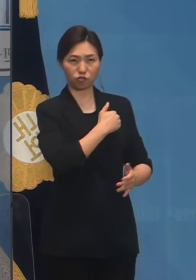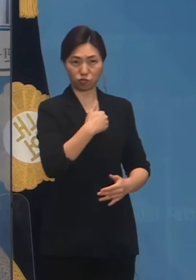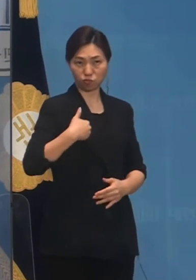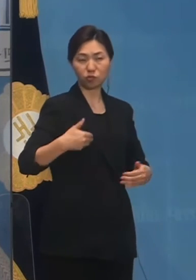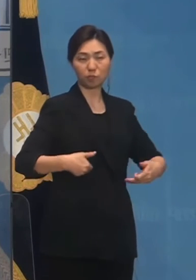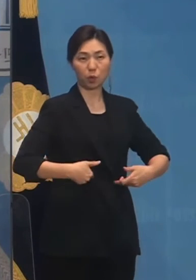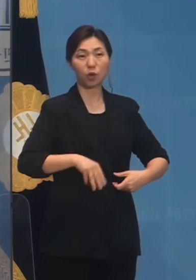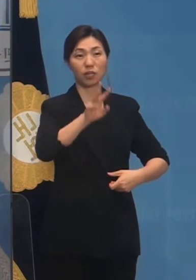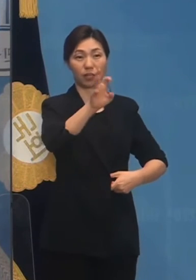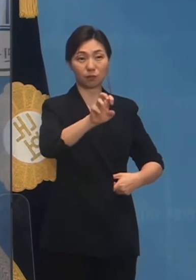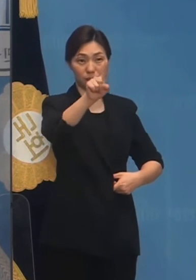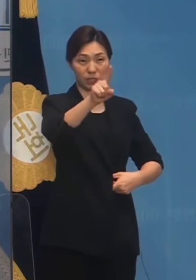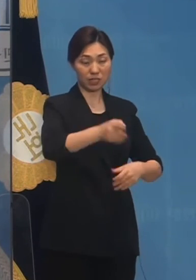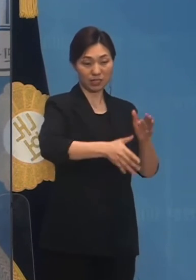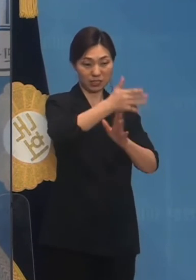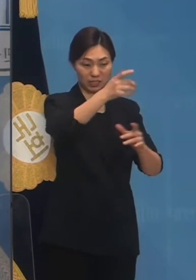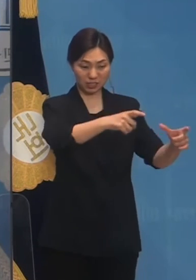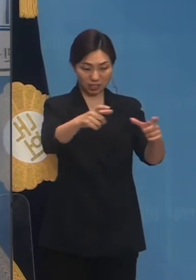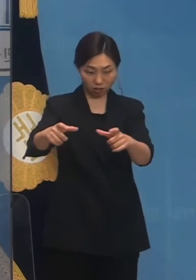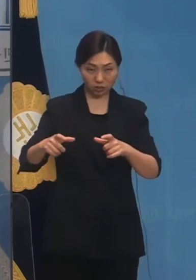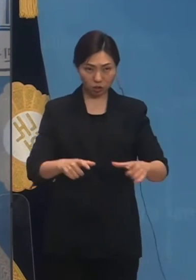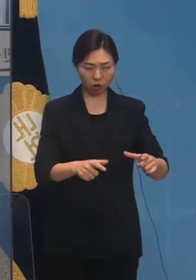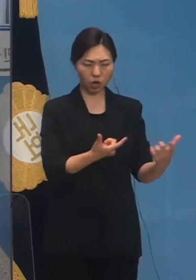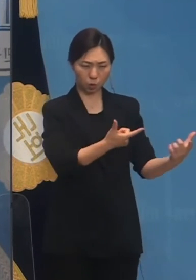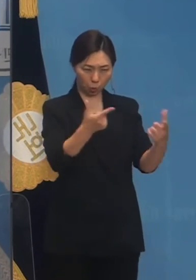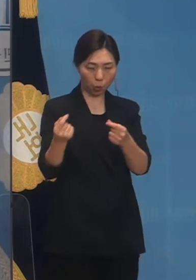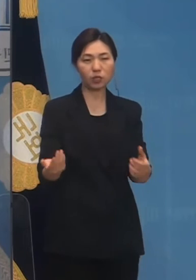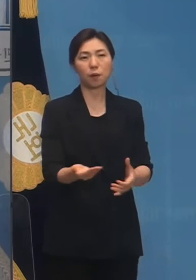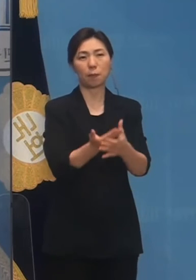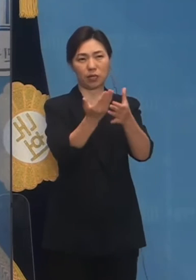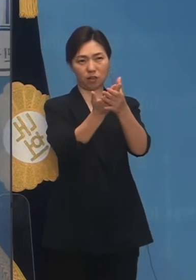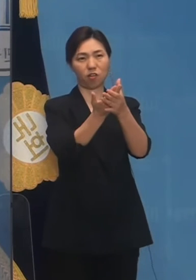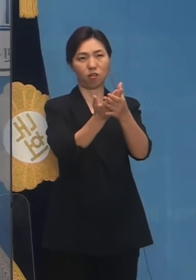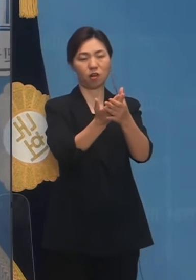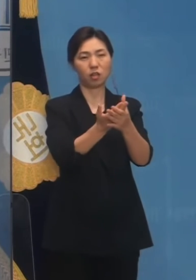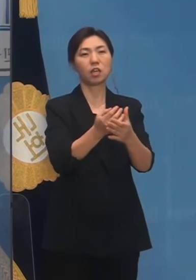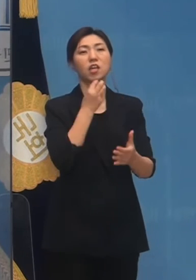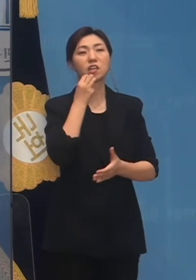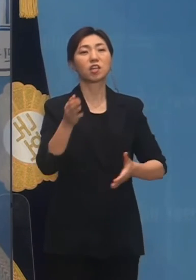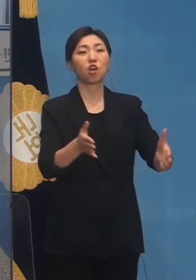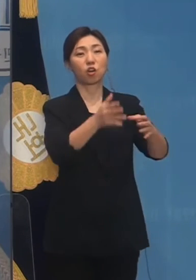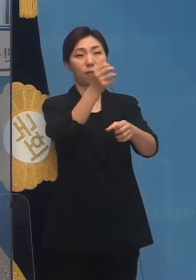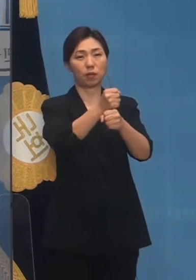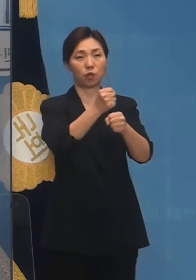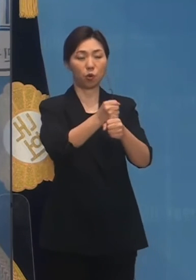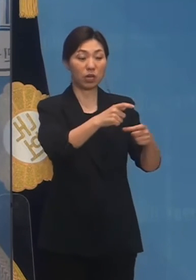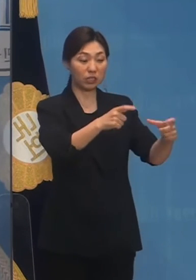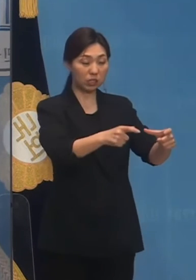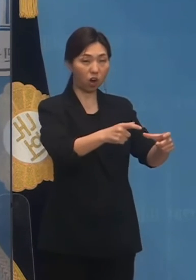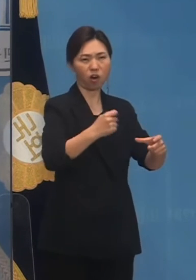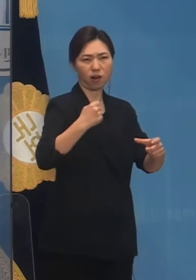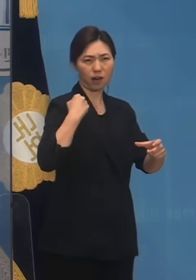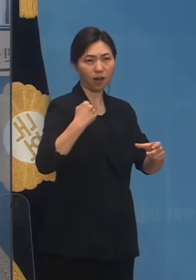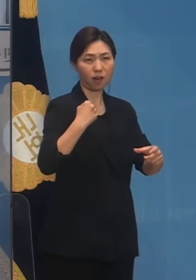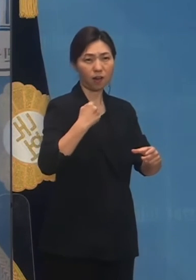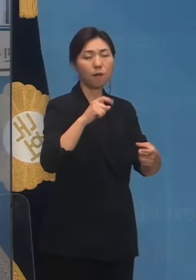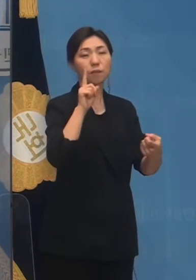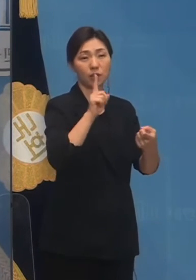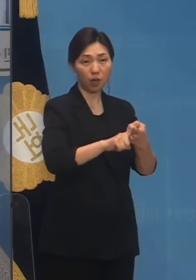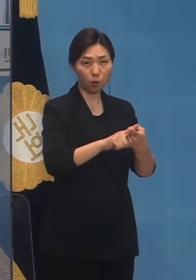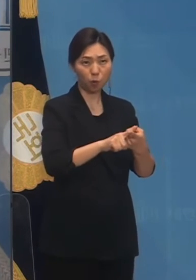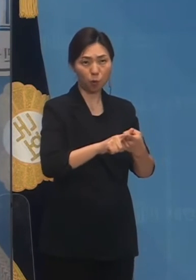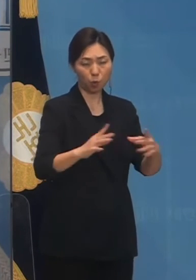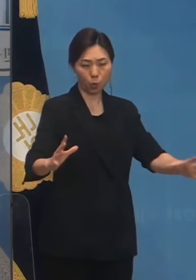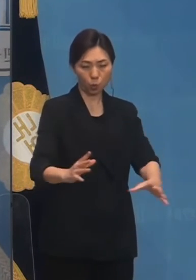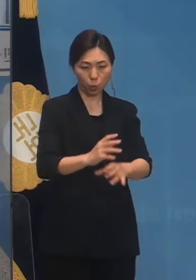31개 시군이 골고루 특색 있게 발전하는 경기도를 만들겠습니다. 권역별 강점을 살려 산업 생태계 조성을